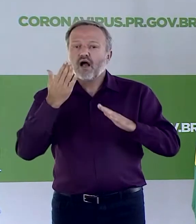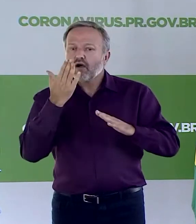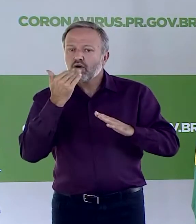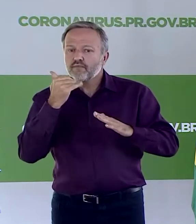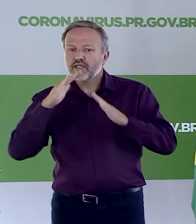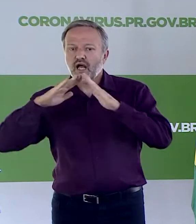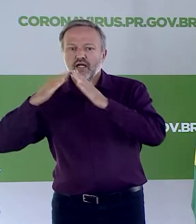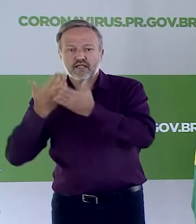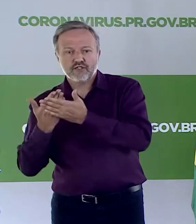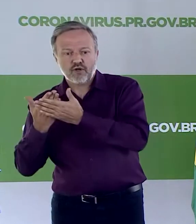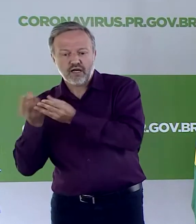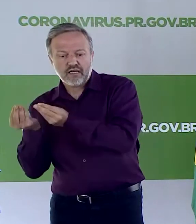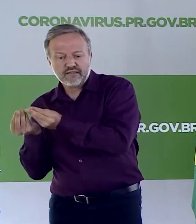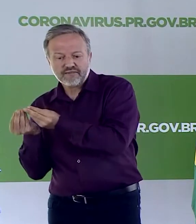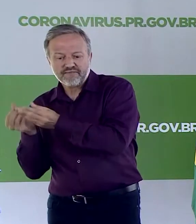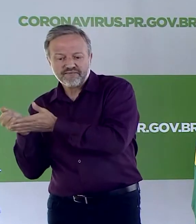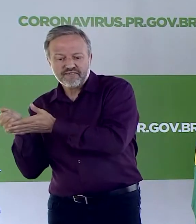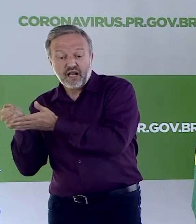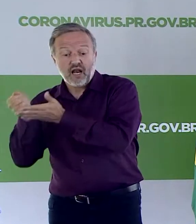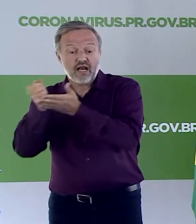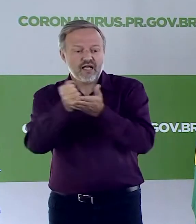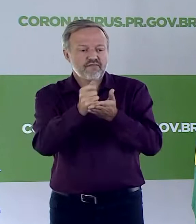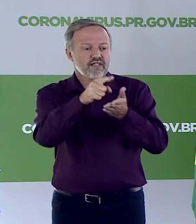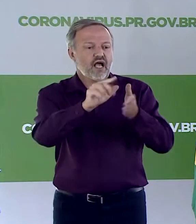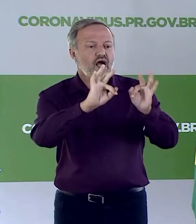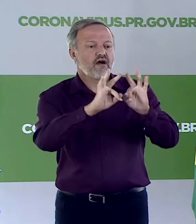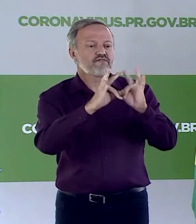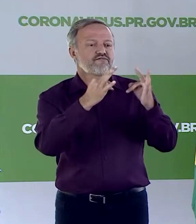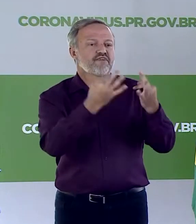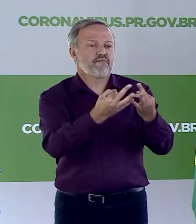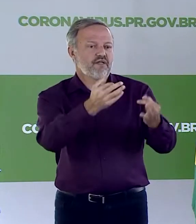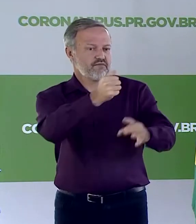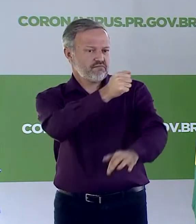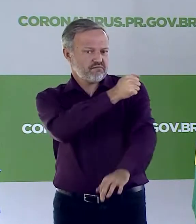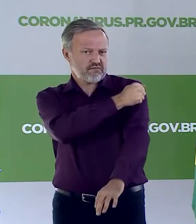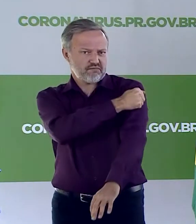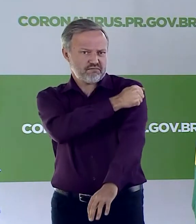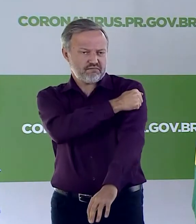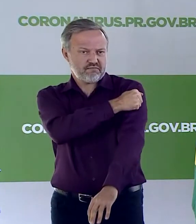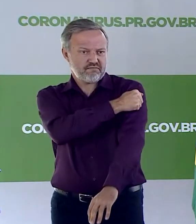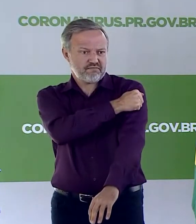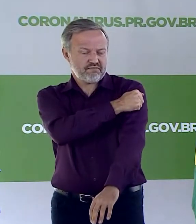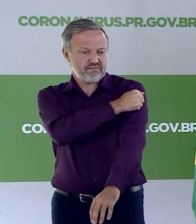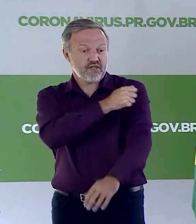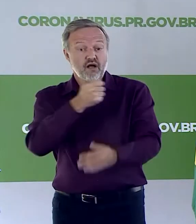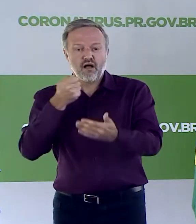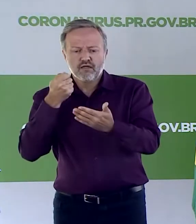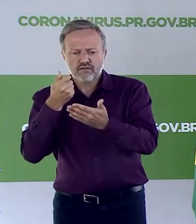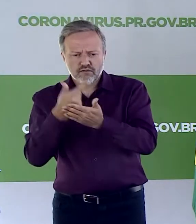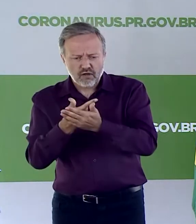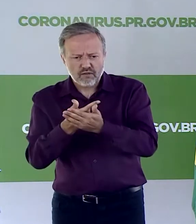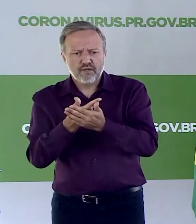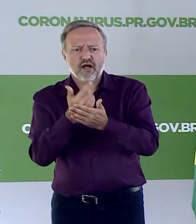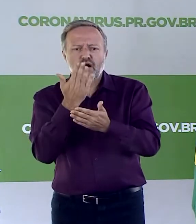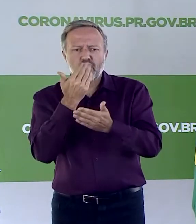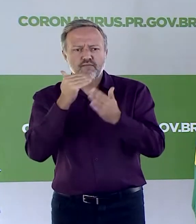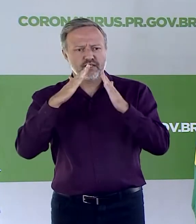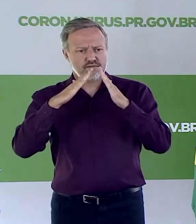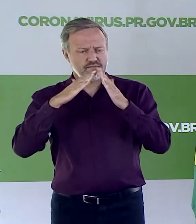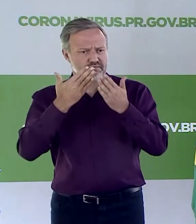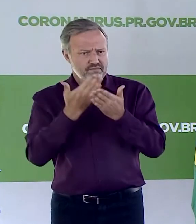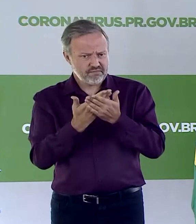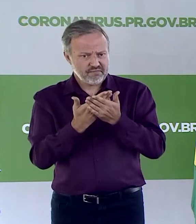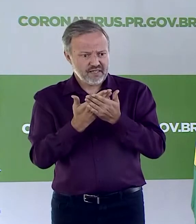estímulo ea atividade econômica na tentativa de atender a classe dos comerciantes das indústrias